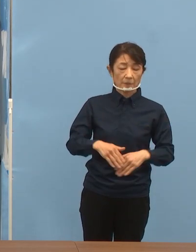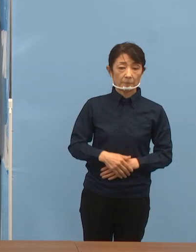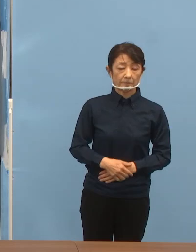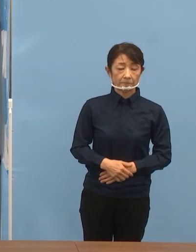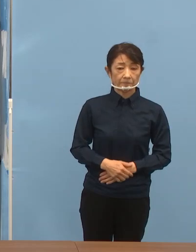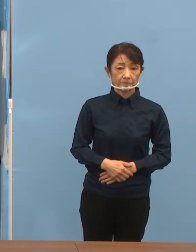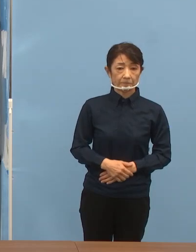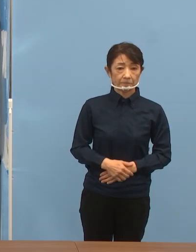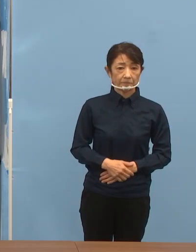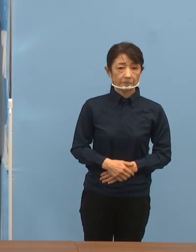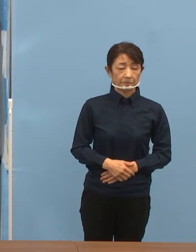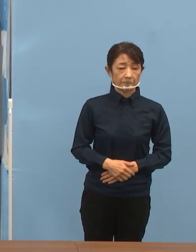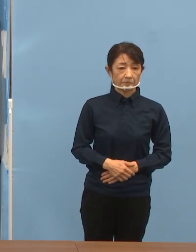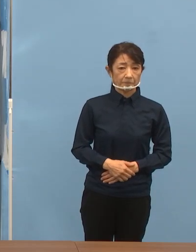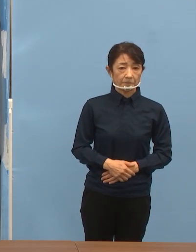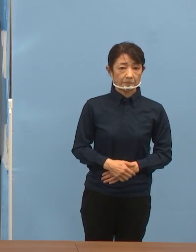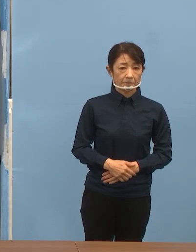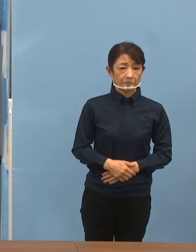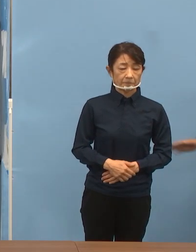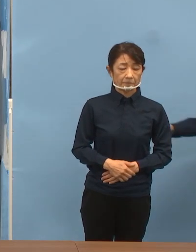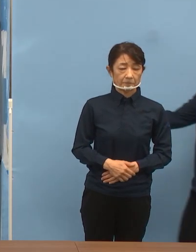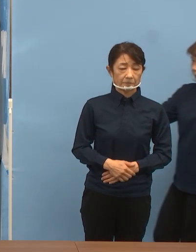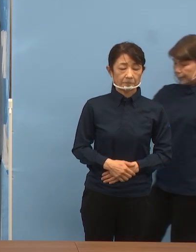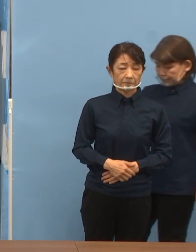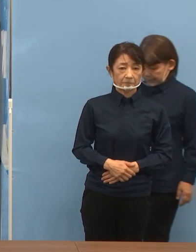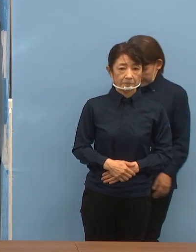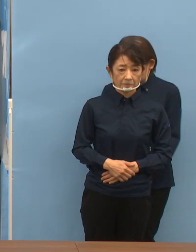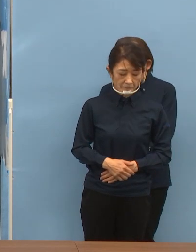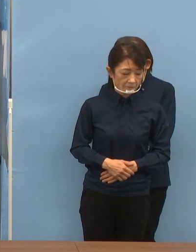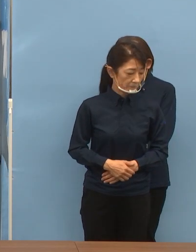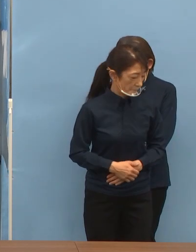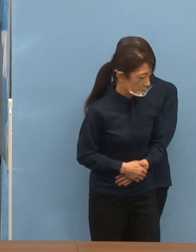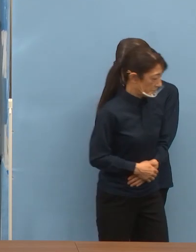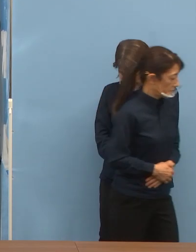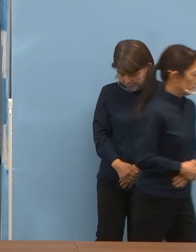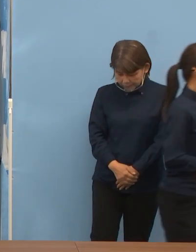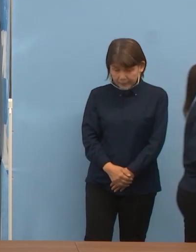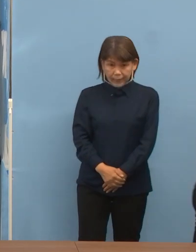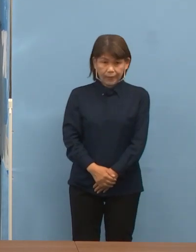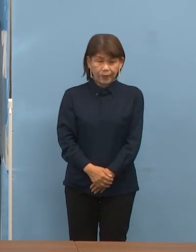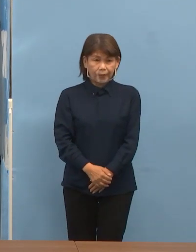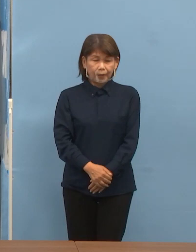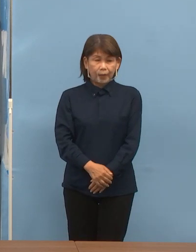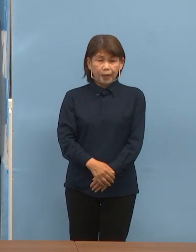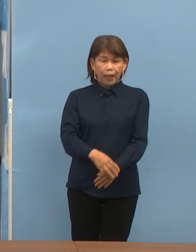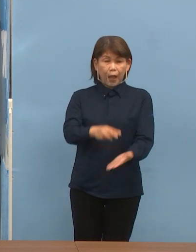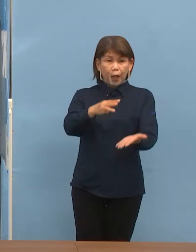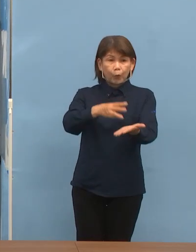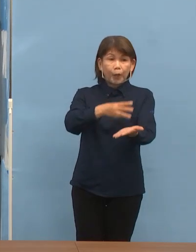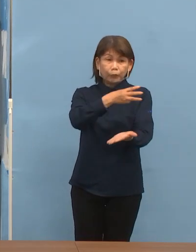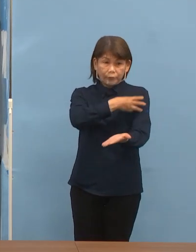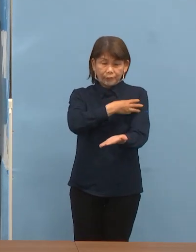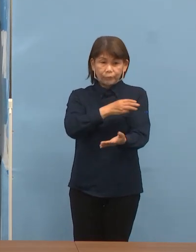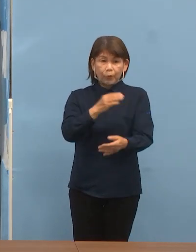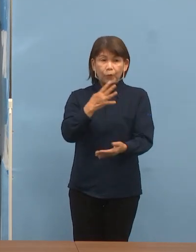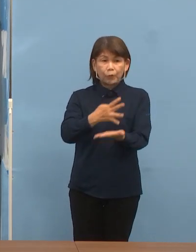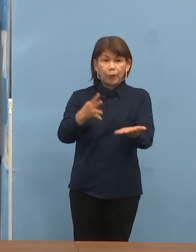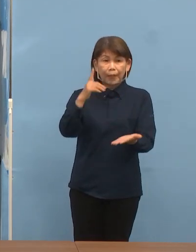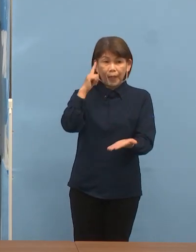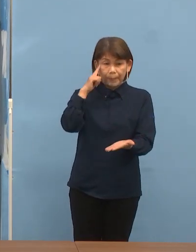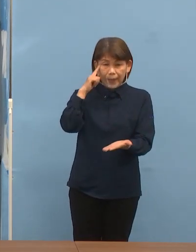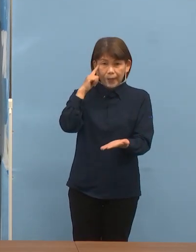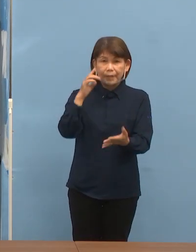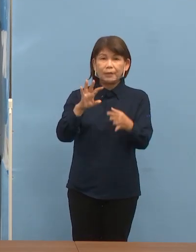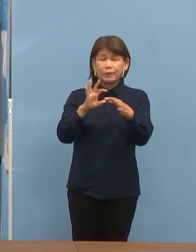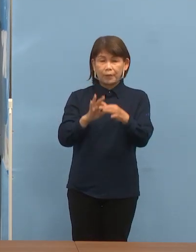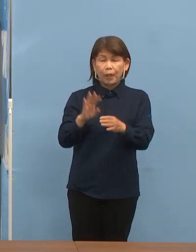はい、 はい、あとワクチンの4回目の接種についてなんですけれども、はいはい、今後のスケジュール